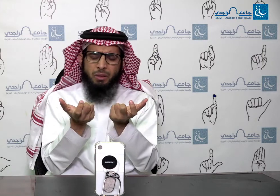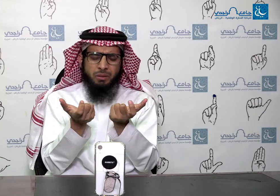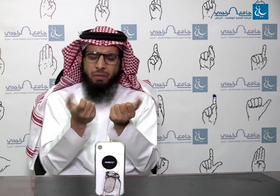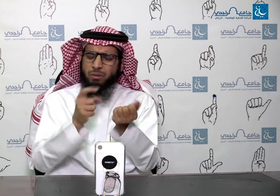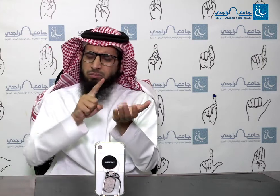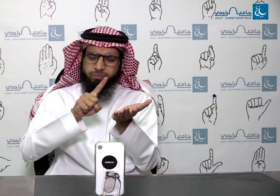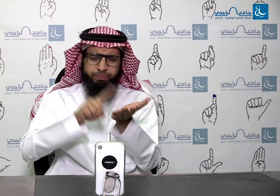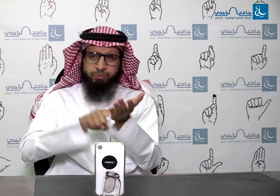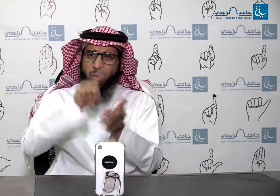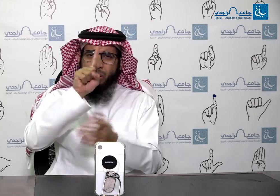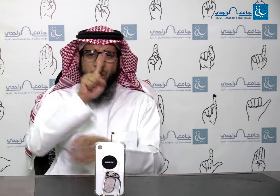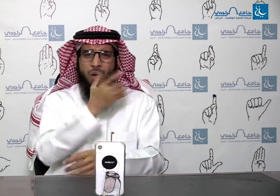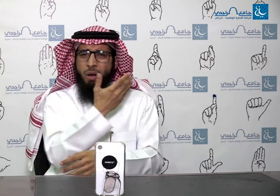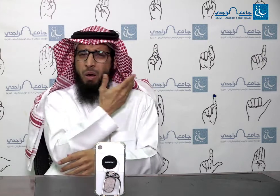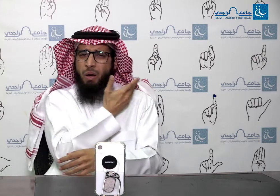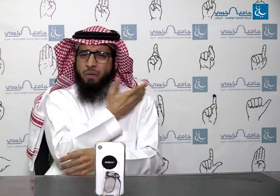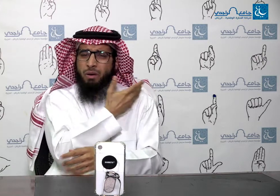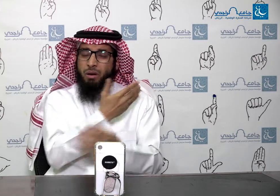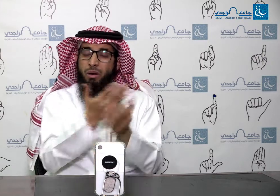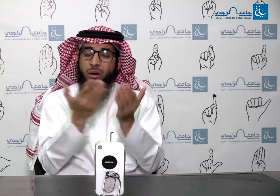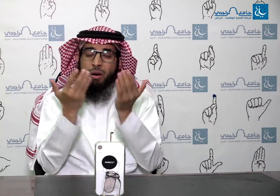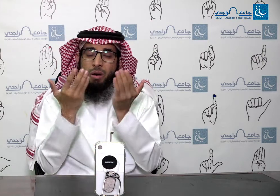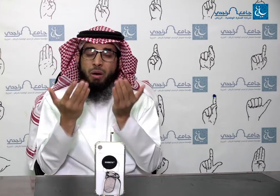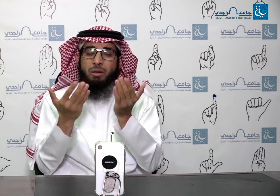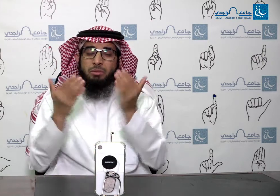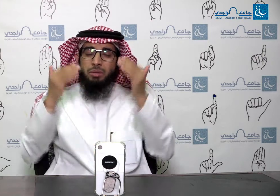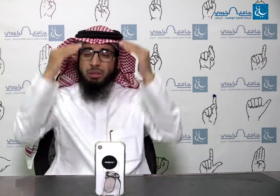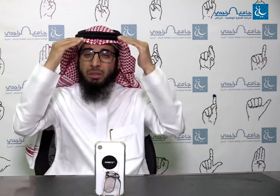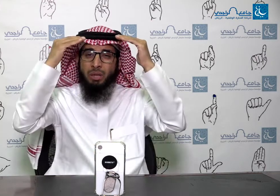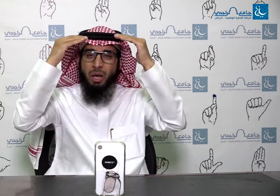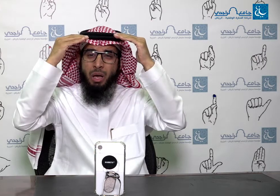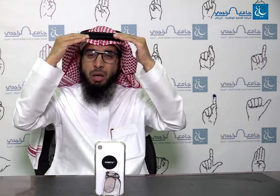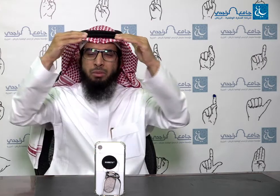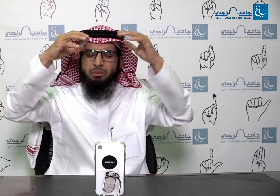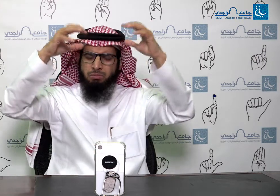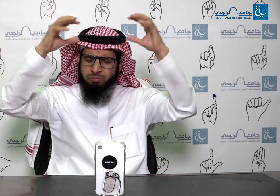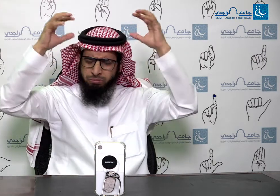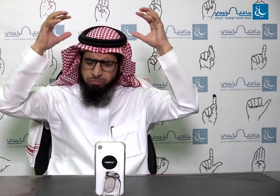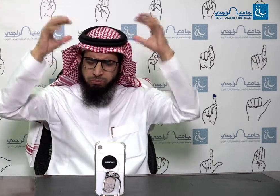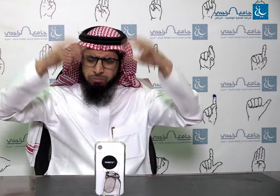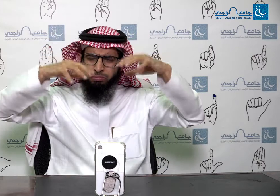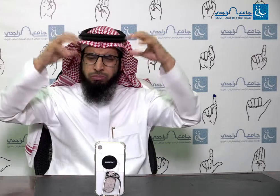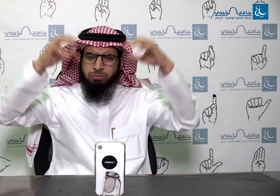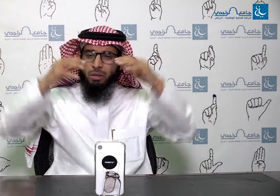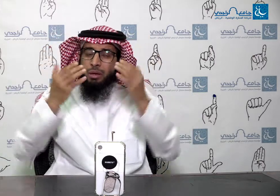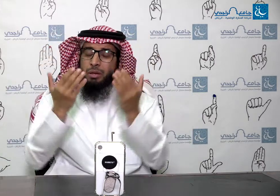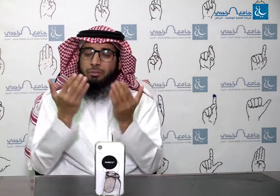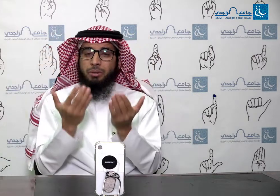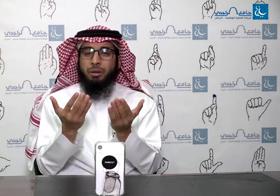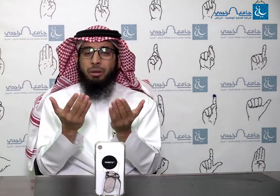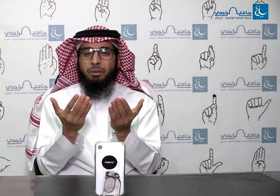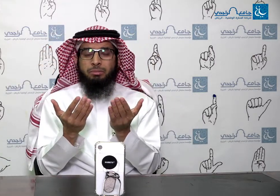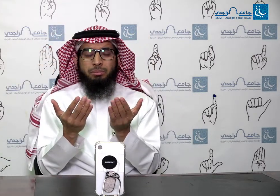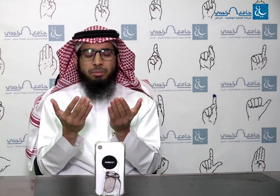غفارا، فأرسل السماء علينا مدرارا. اللهم